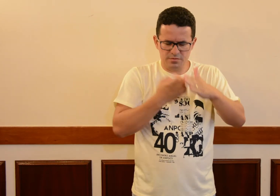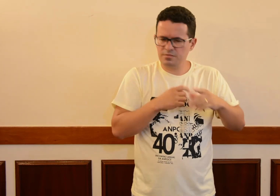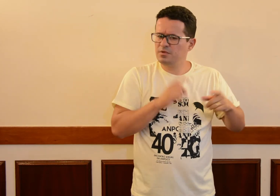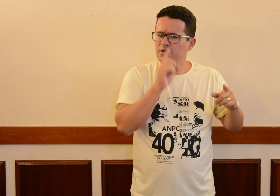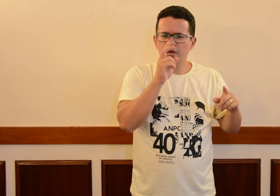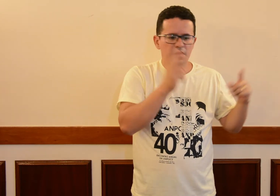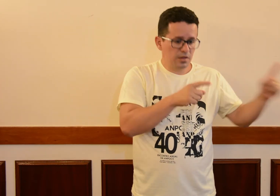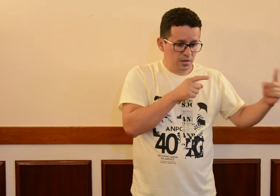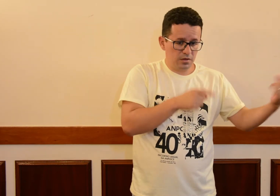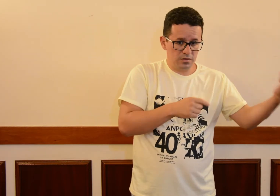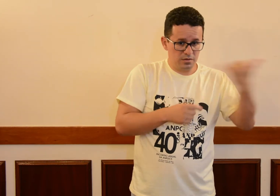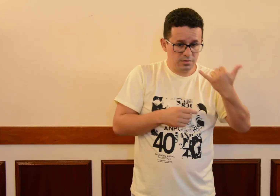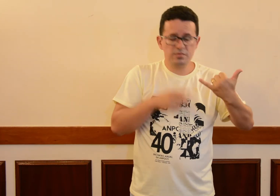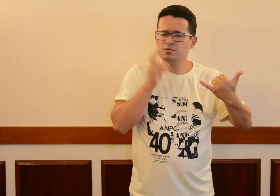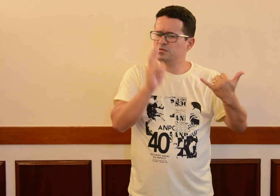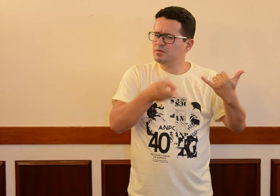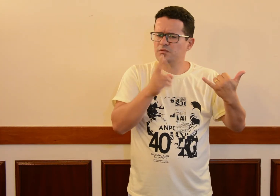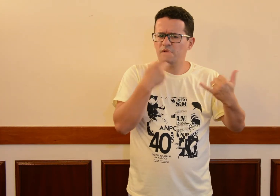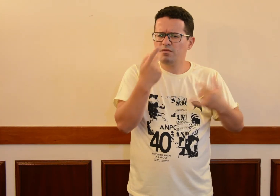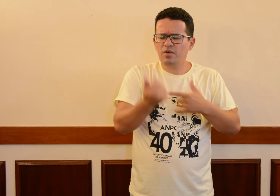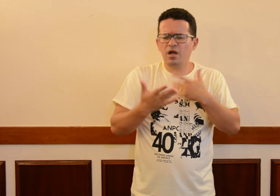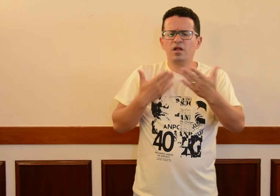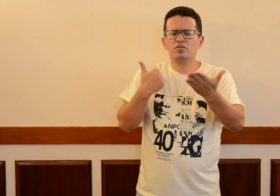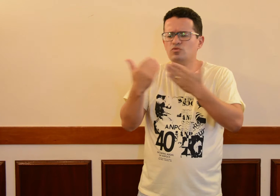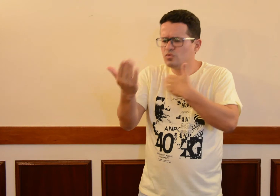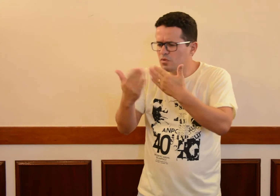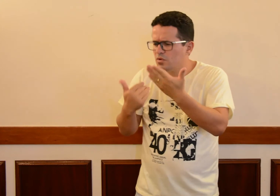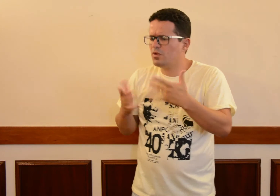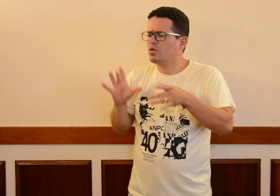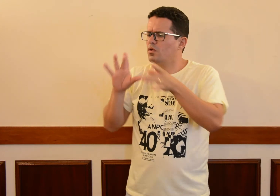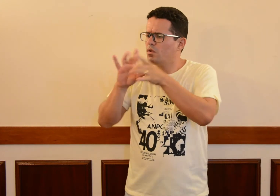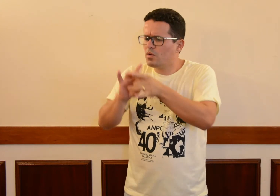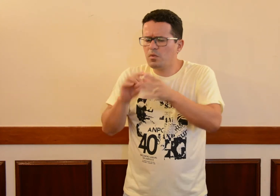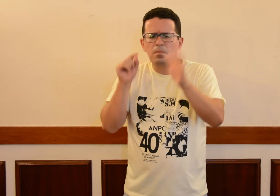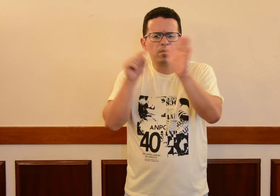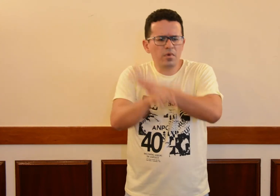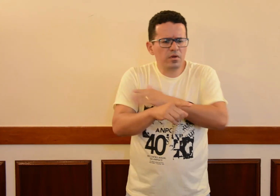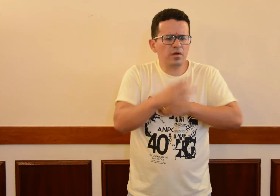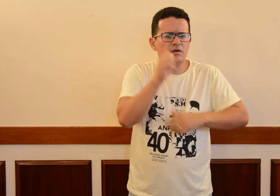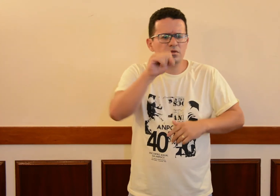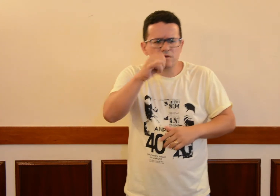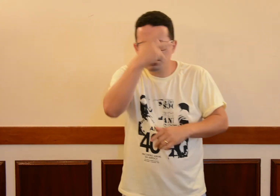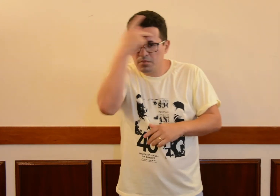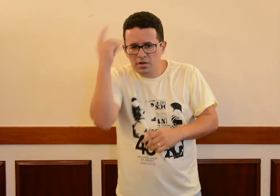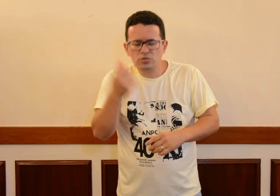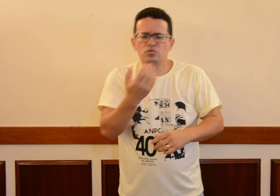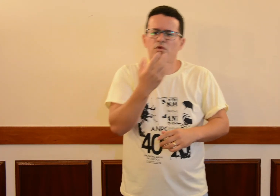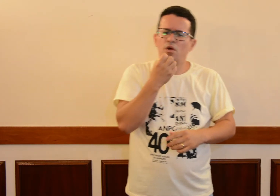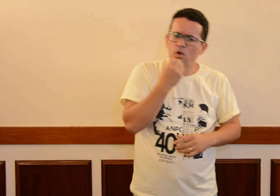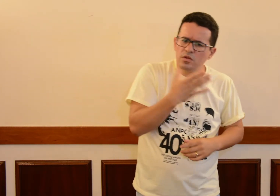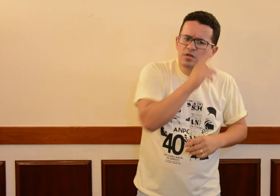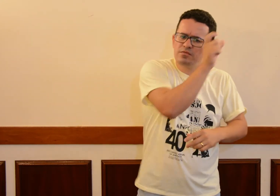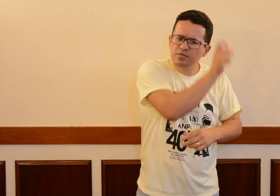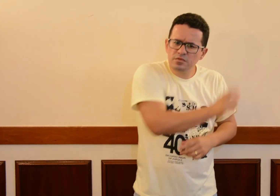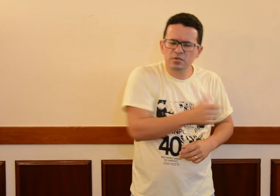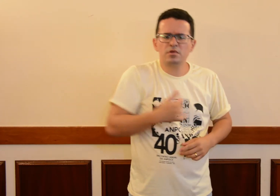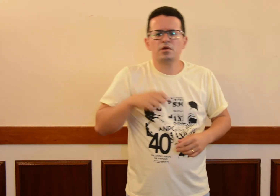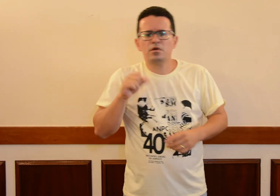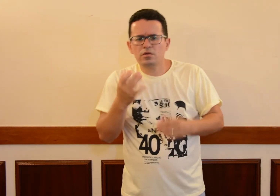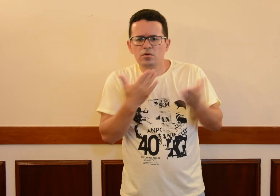sobre relações. Questionava-se se as pessoas gostavam dele ou sobre o que pensavam dele. Sua primeira frase, todas as vezes